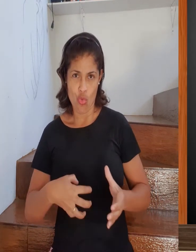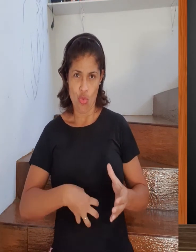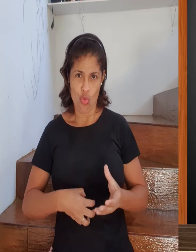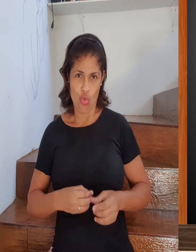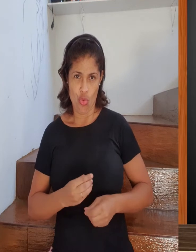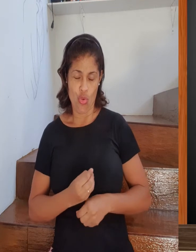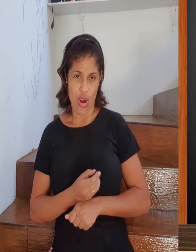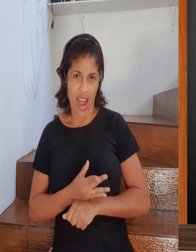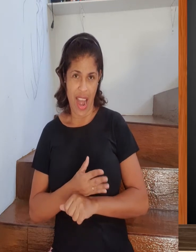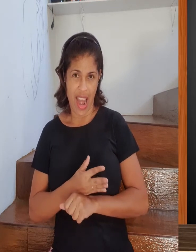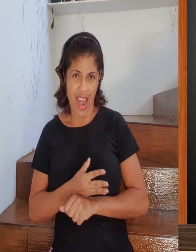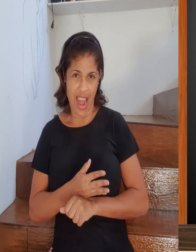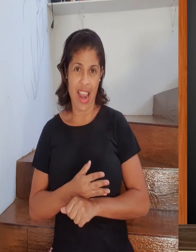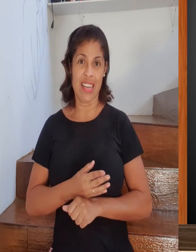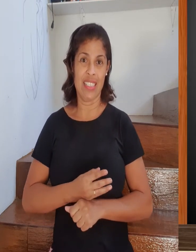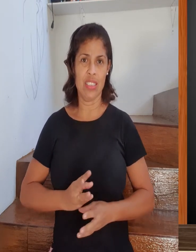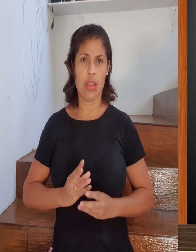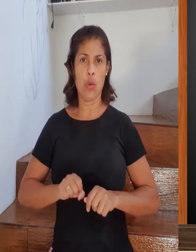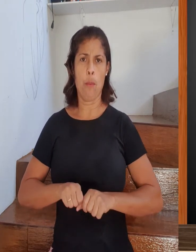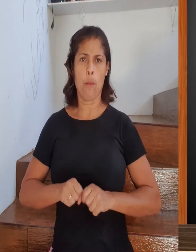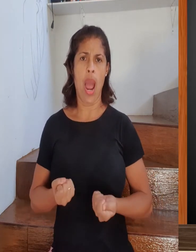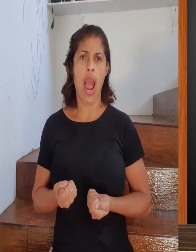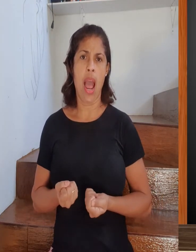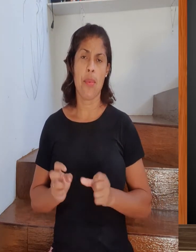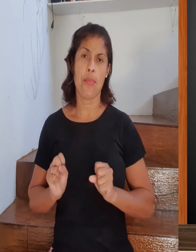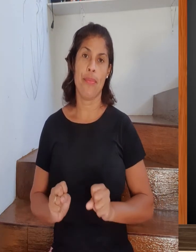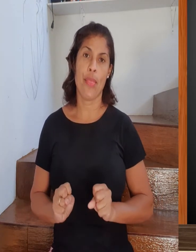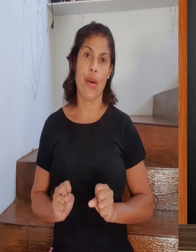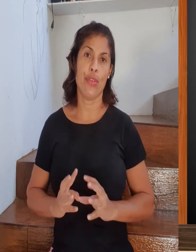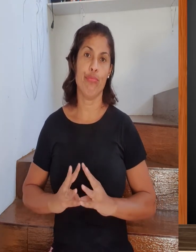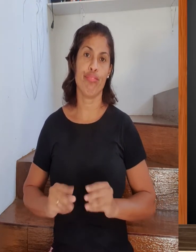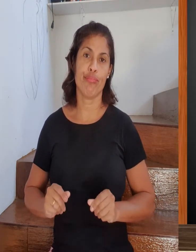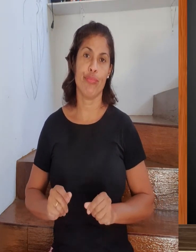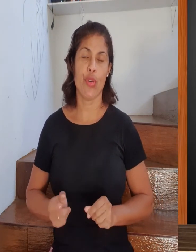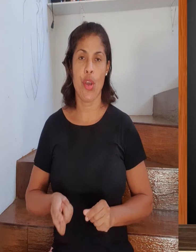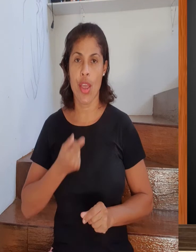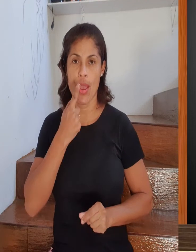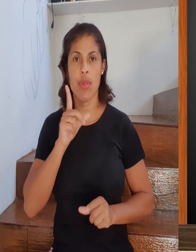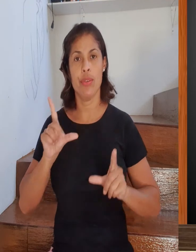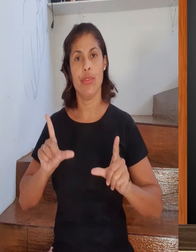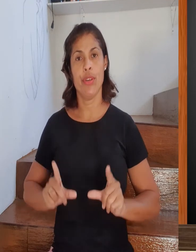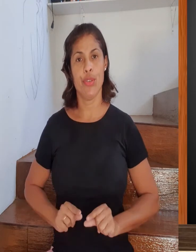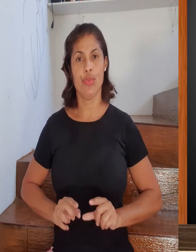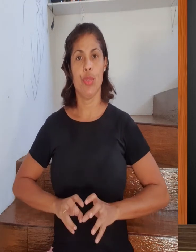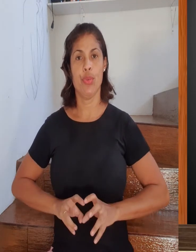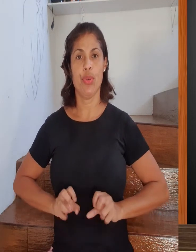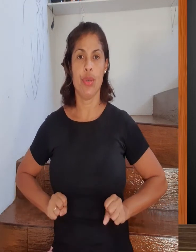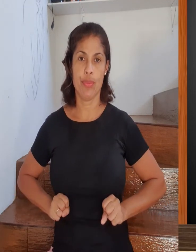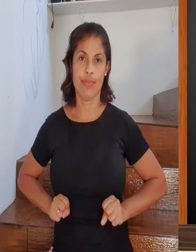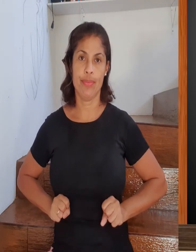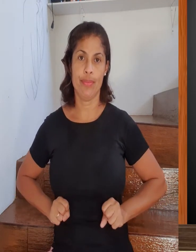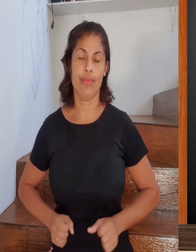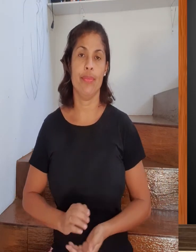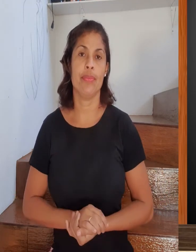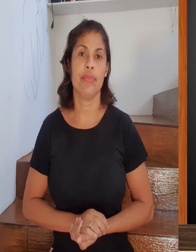gástrico, pode levar a uma destruição do fármaco e, com isso, diminuir a